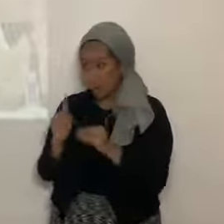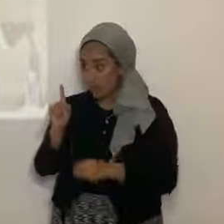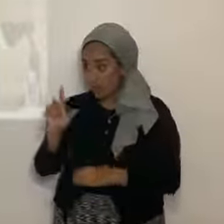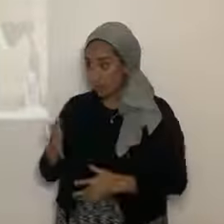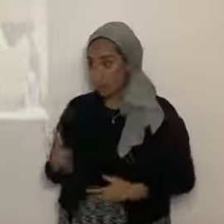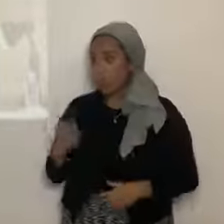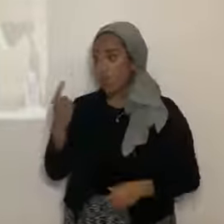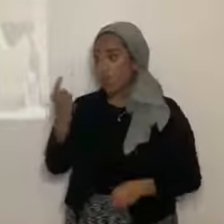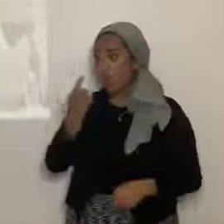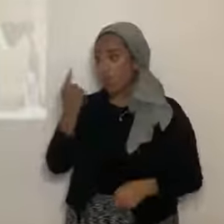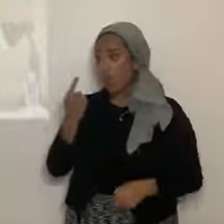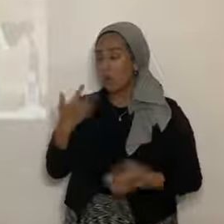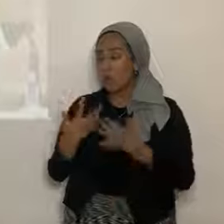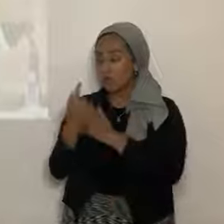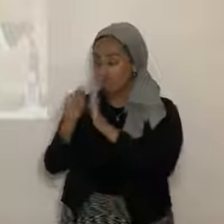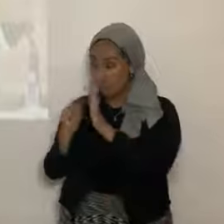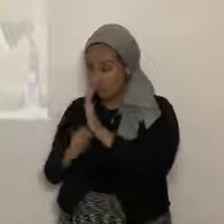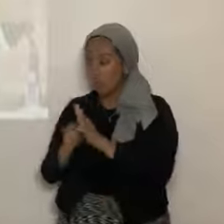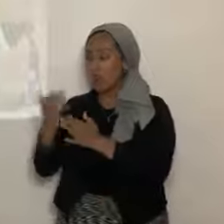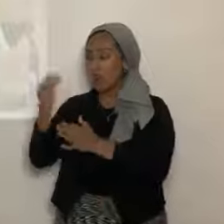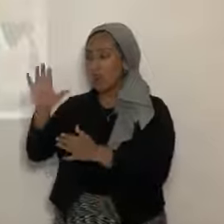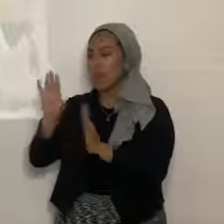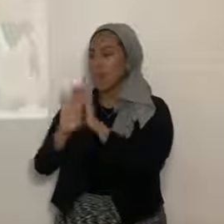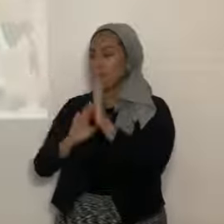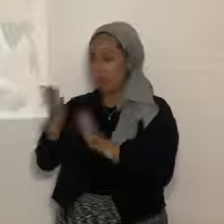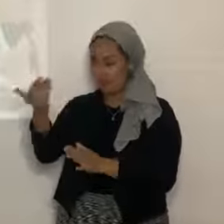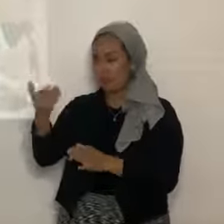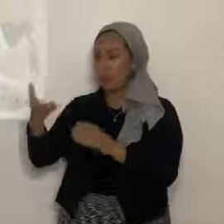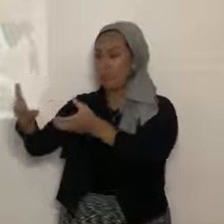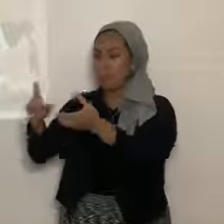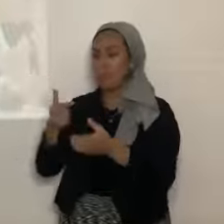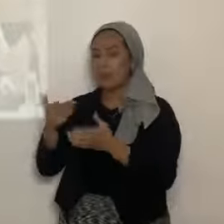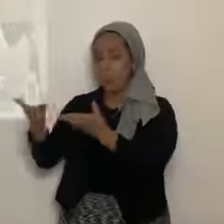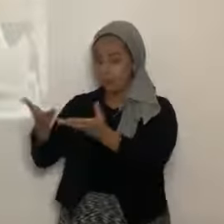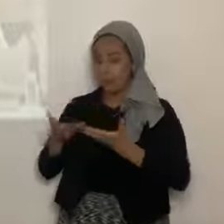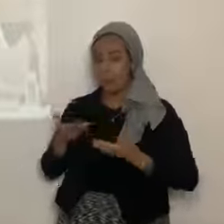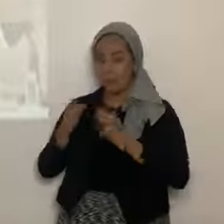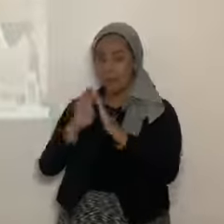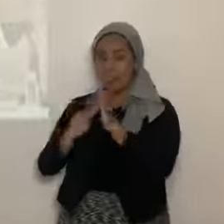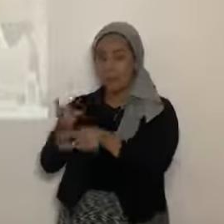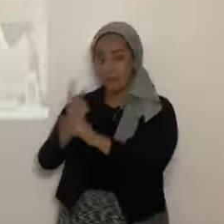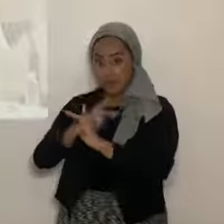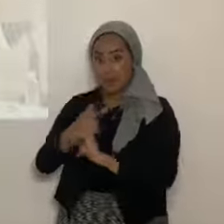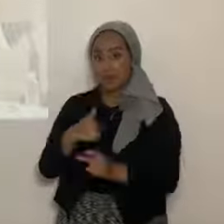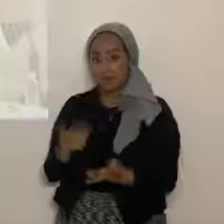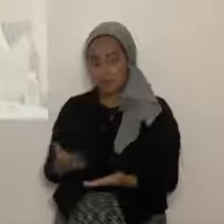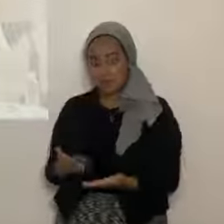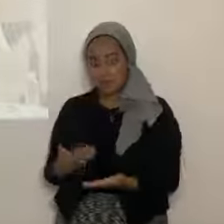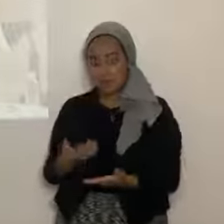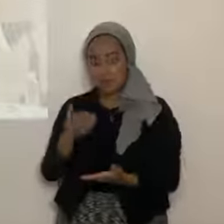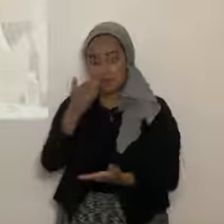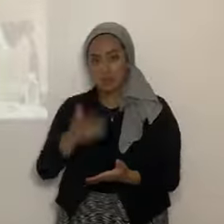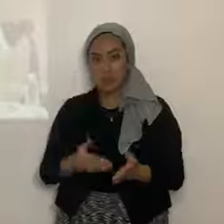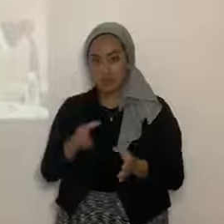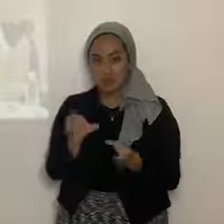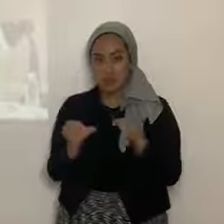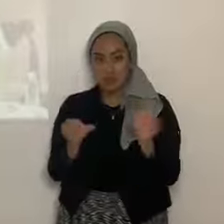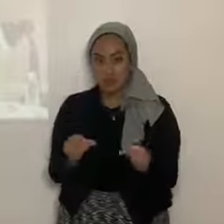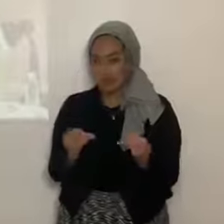nada más el puro Nuevo Testamento. Préstame tu Biblia, le dije a uno. Entonces me prestó su Biblia y yo la dividí como así, donde estaba el Nuevo Testamento,